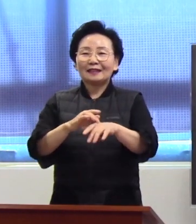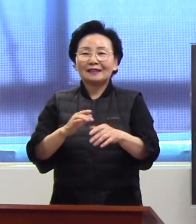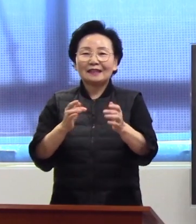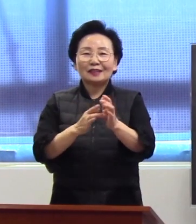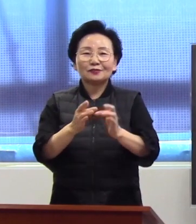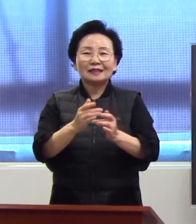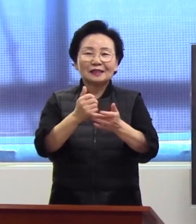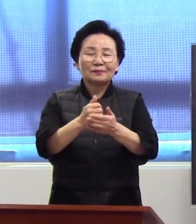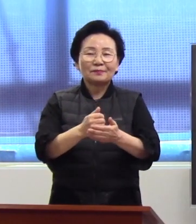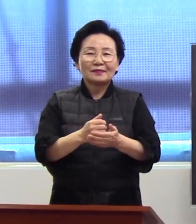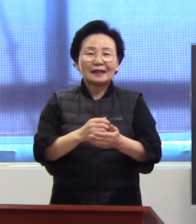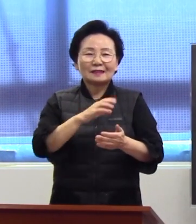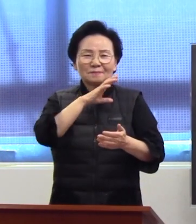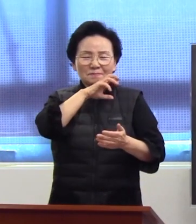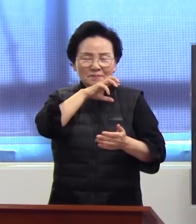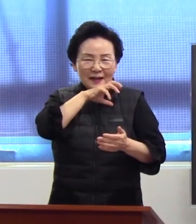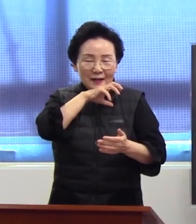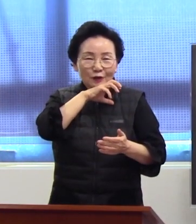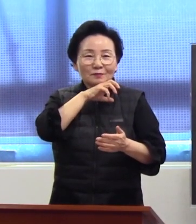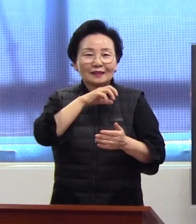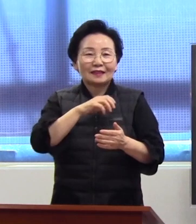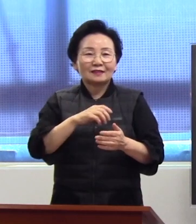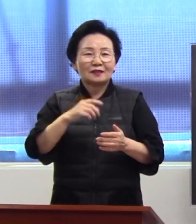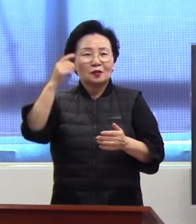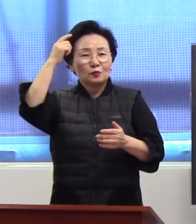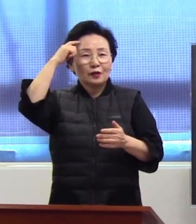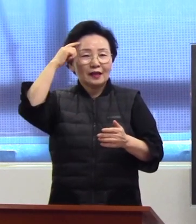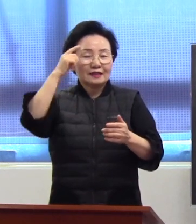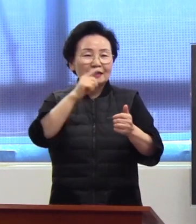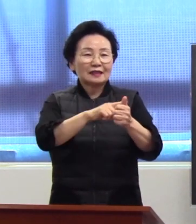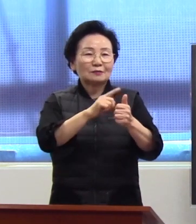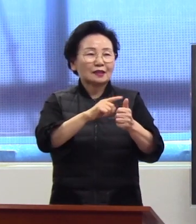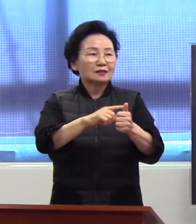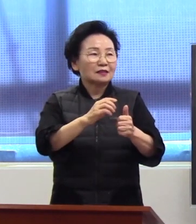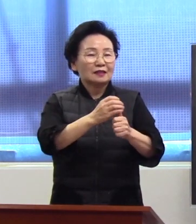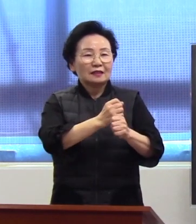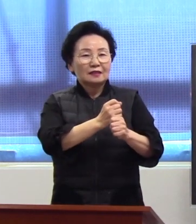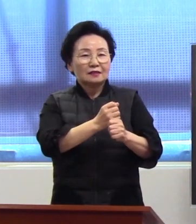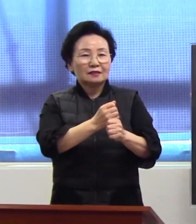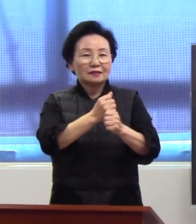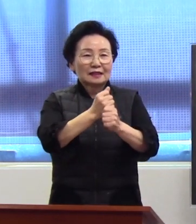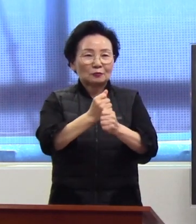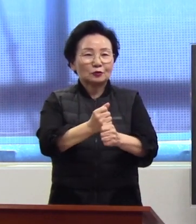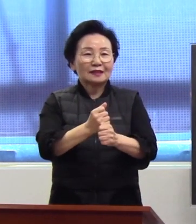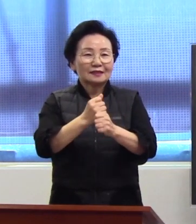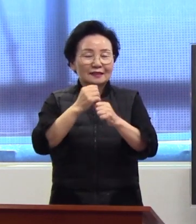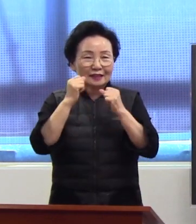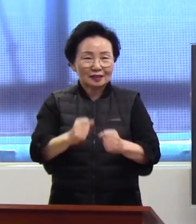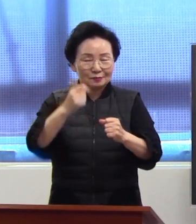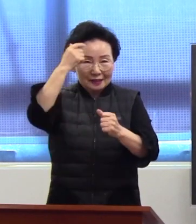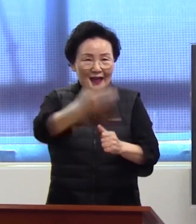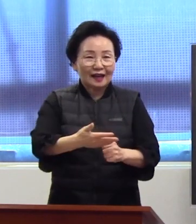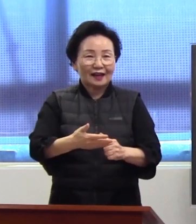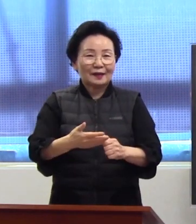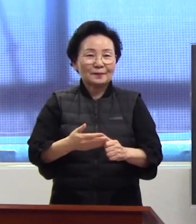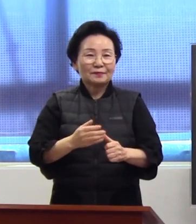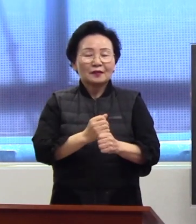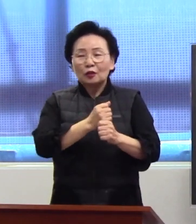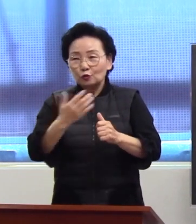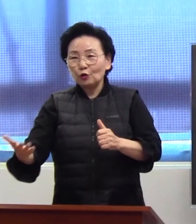마귀가 예수님한테 막 원망을 하는 거야. 왜 이 남자를 잡고 계십니까?